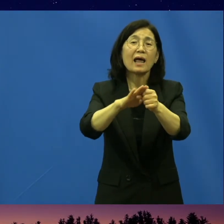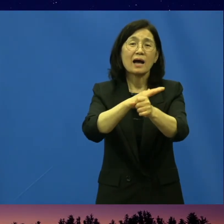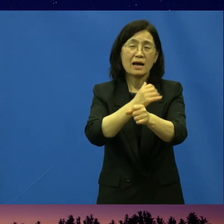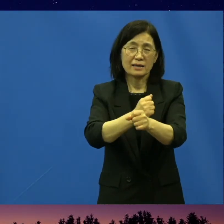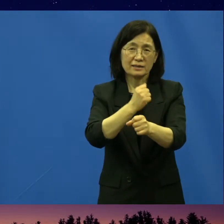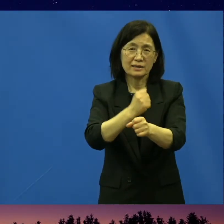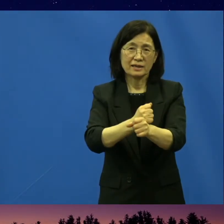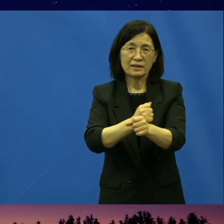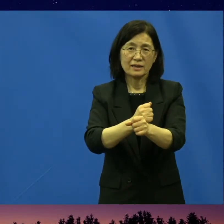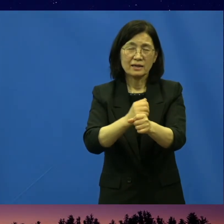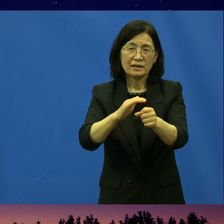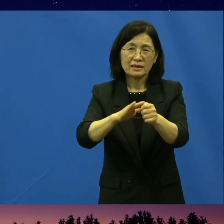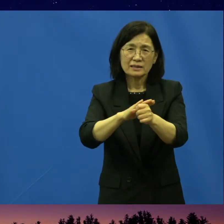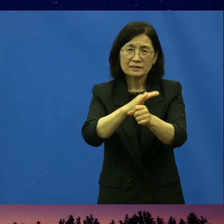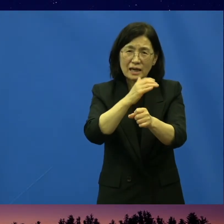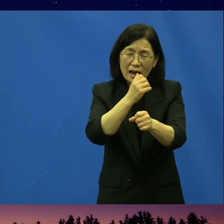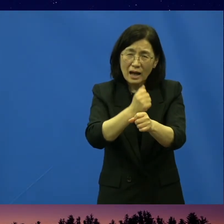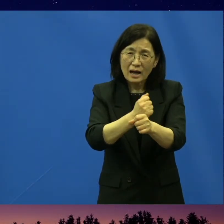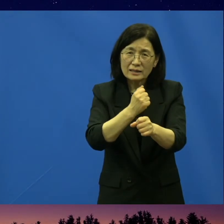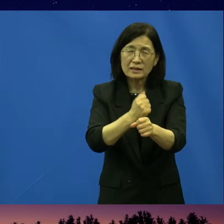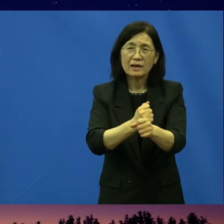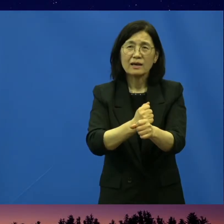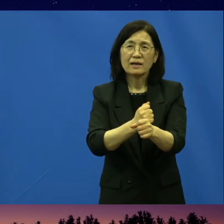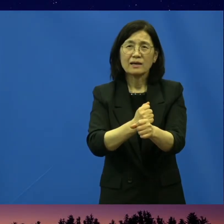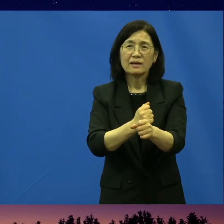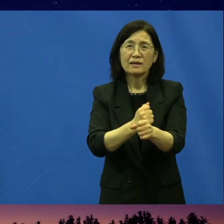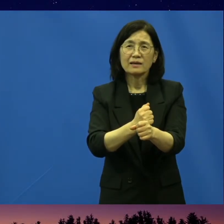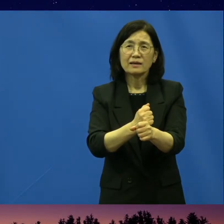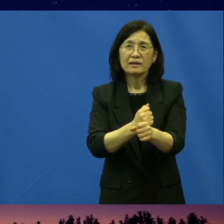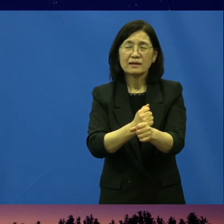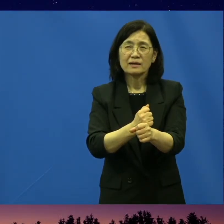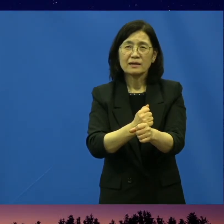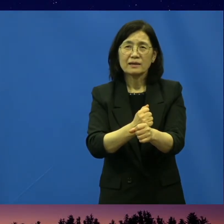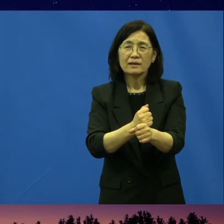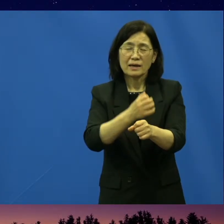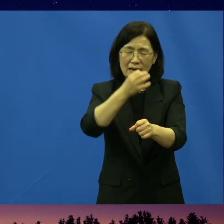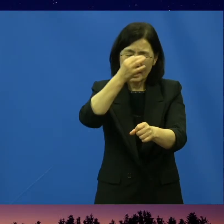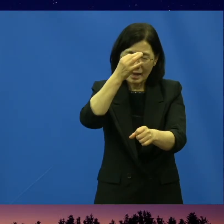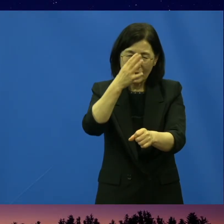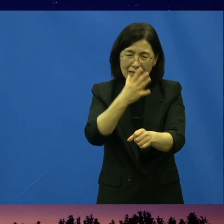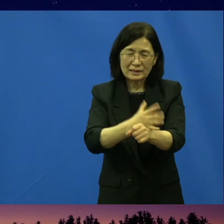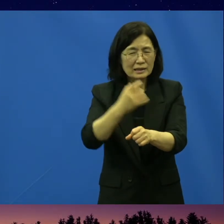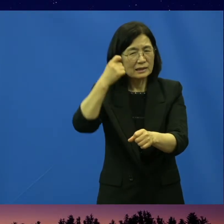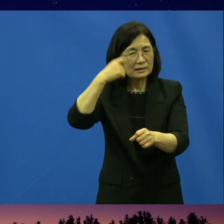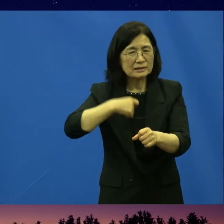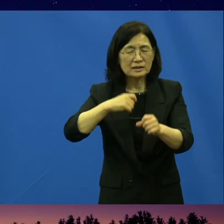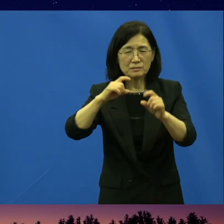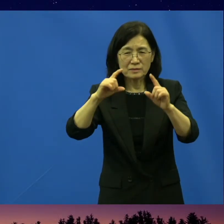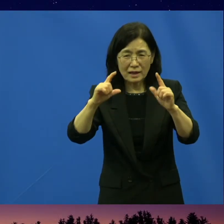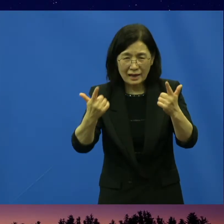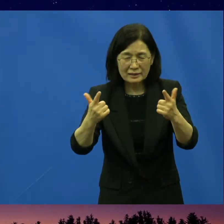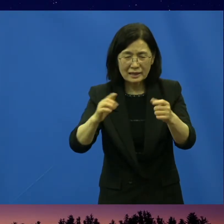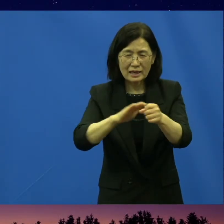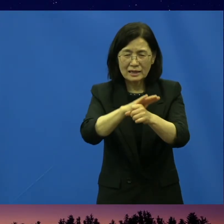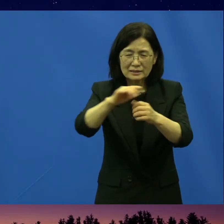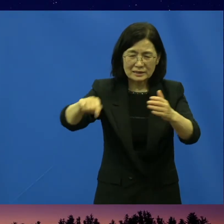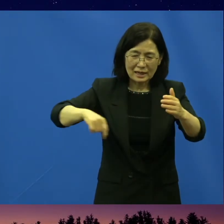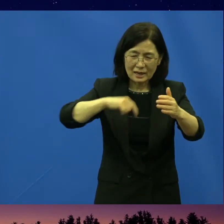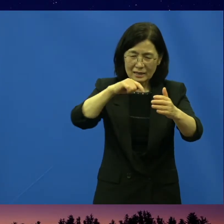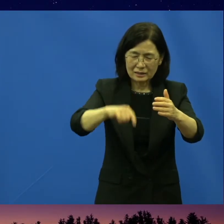여러분이 사랑한다는 말은 얼마나 강력해요. 단순한 느낌이나 감정만을 표현한 게 아니면 진짜 사랑은 그 안에 모든 게 들어있죠.